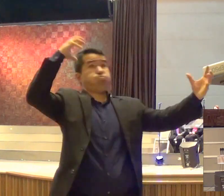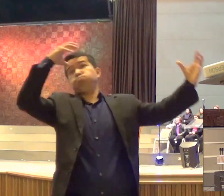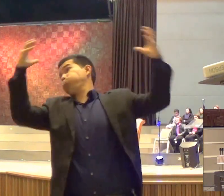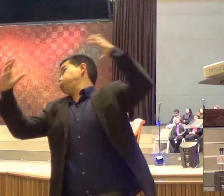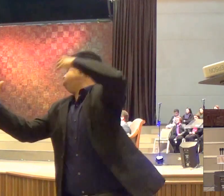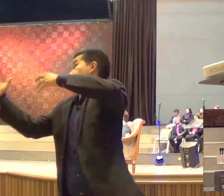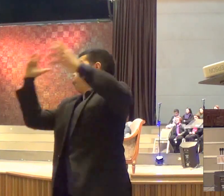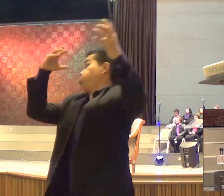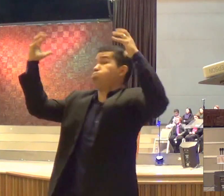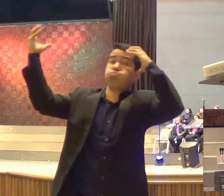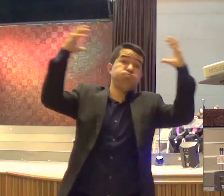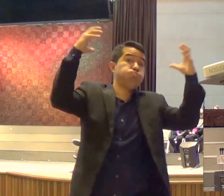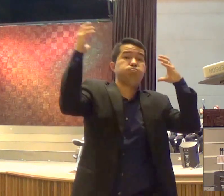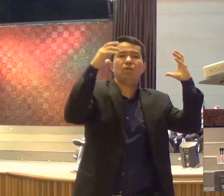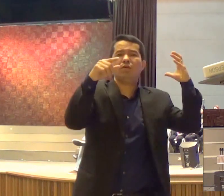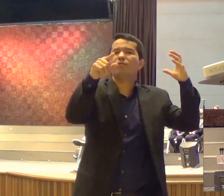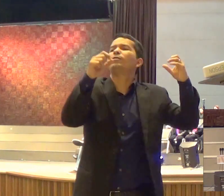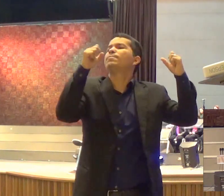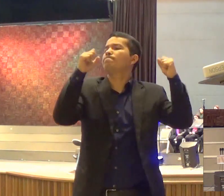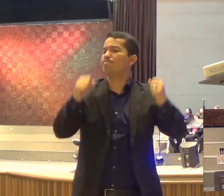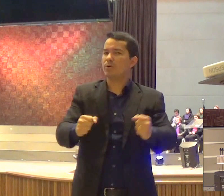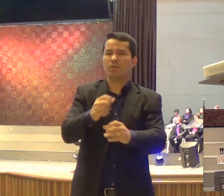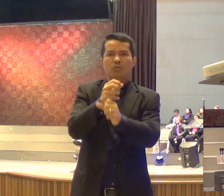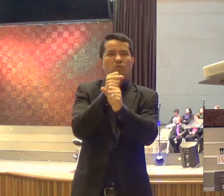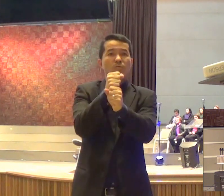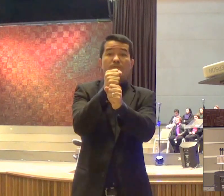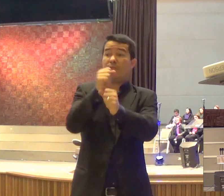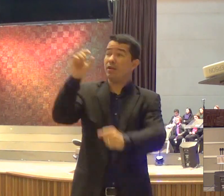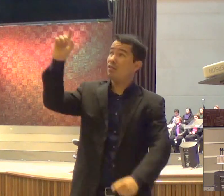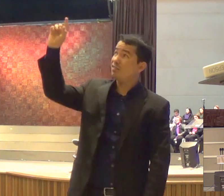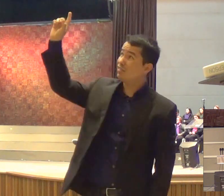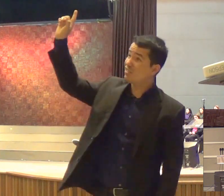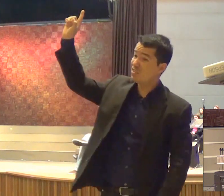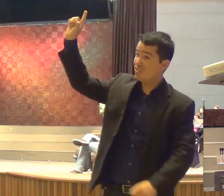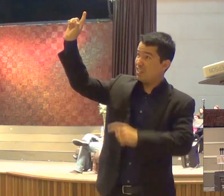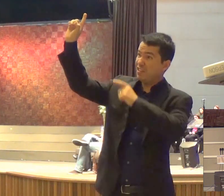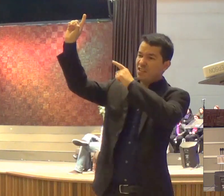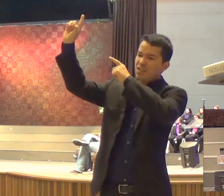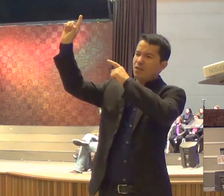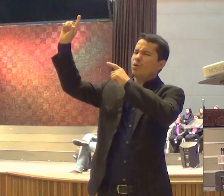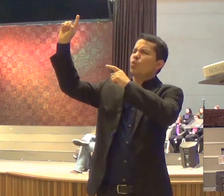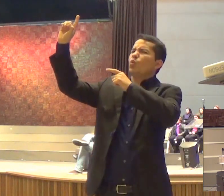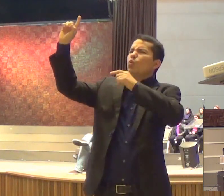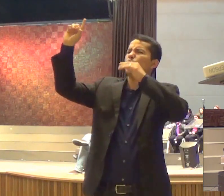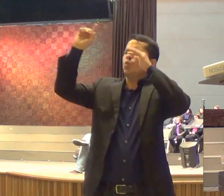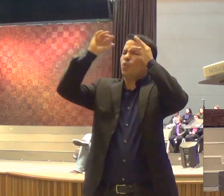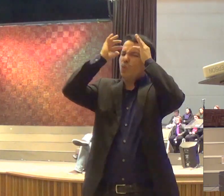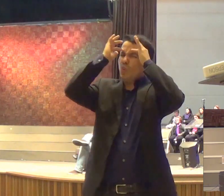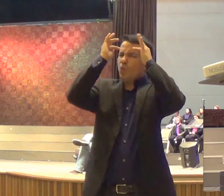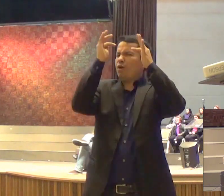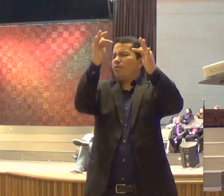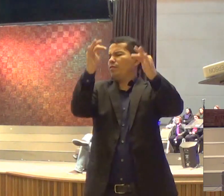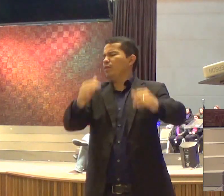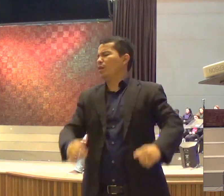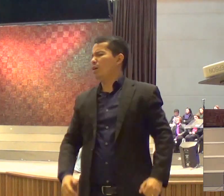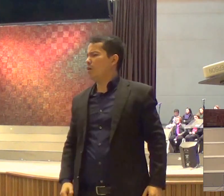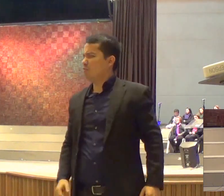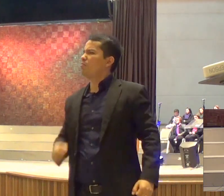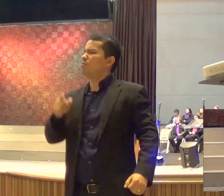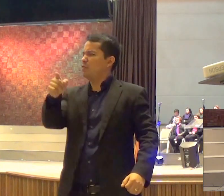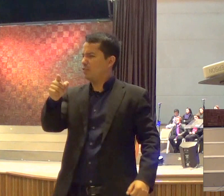uma certeza você pode ter ele é fiel e você vai